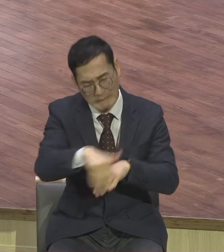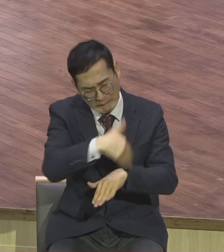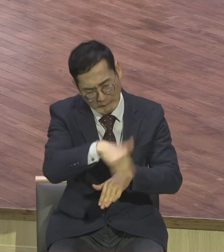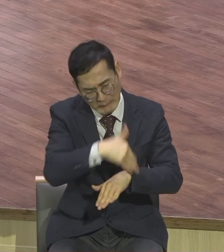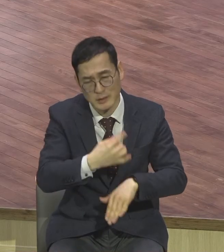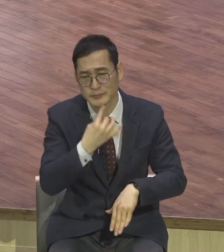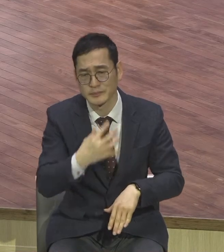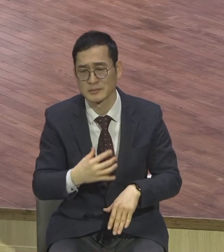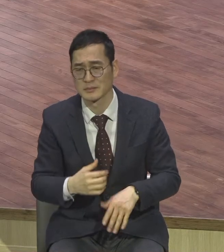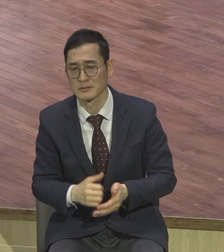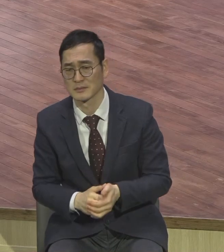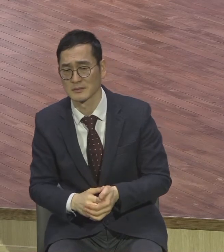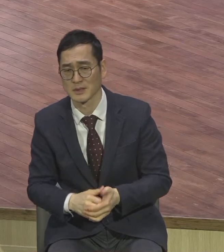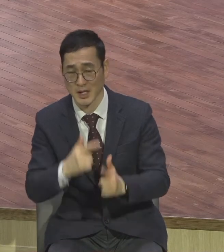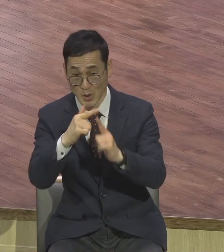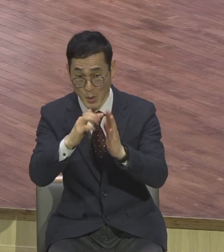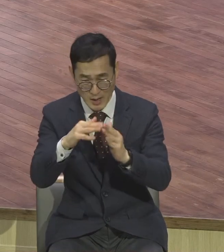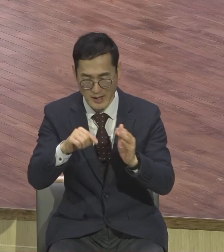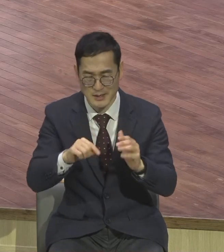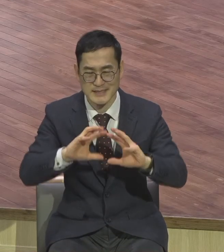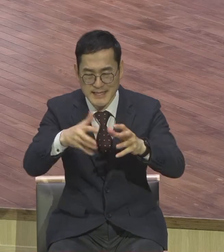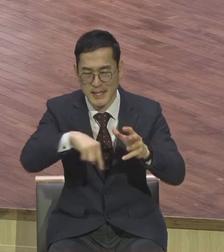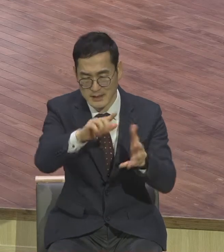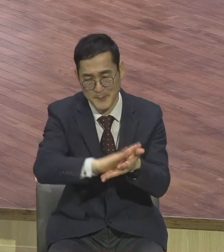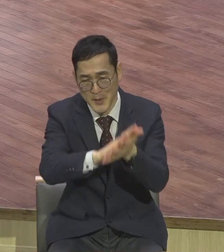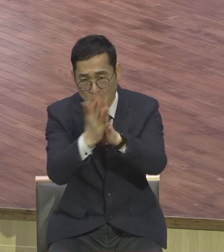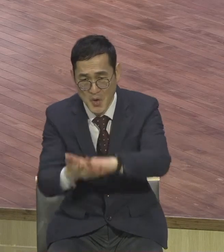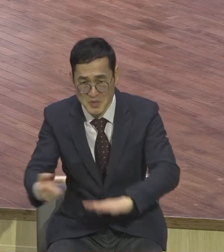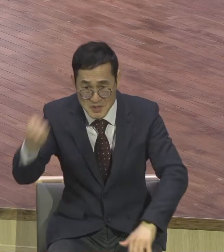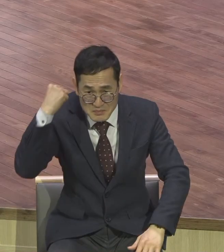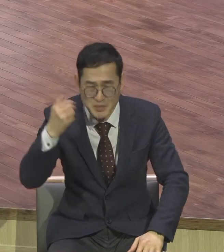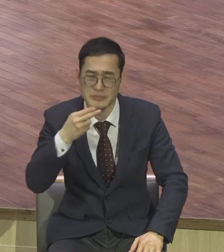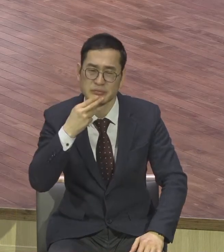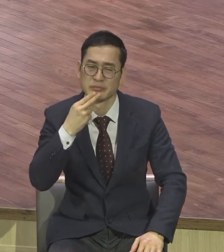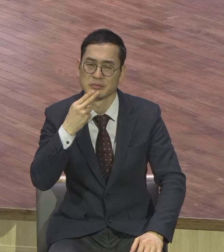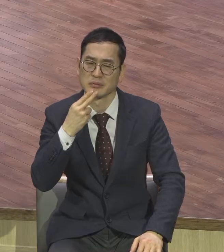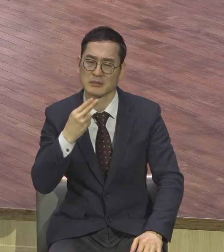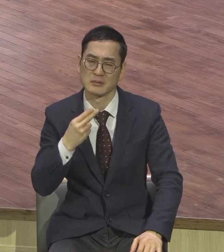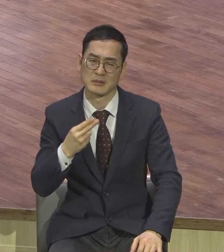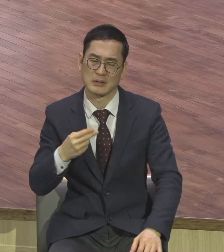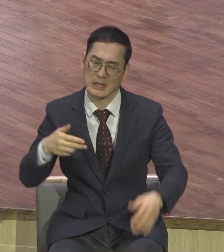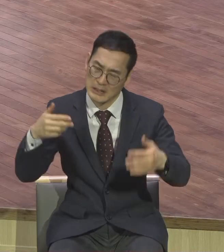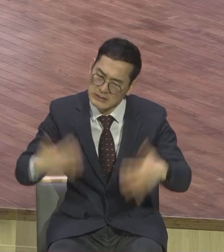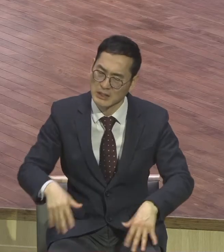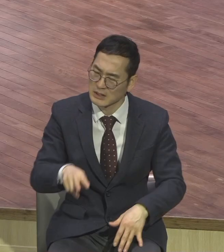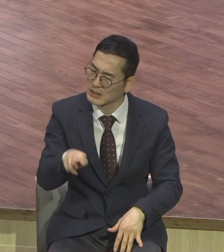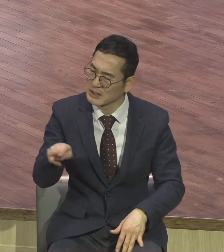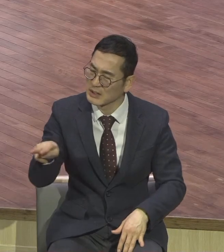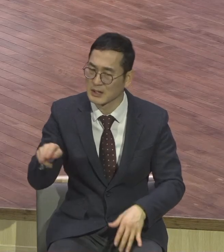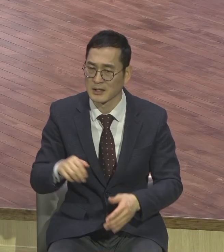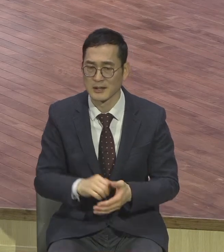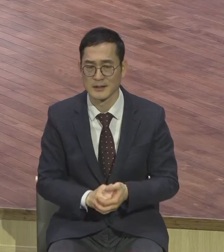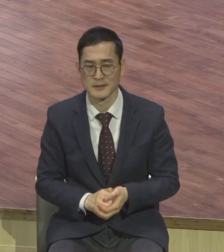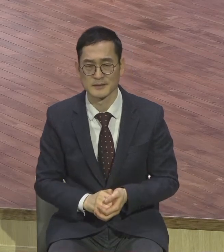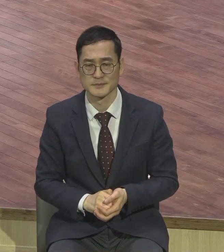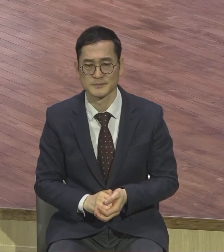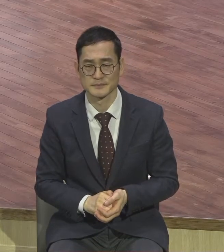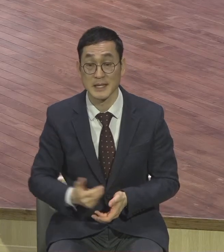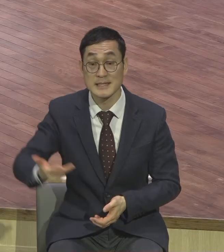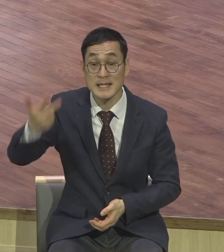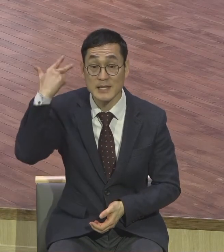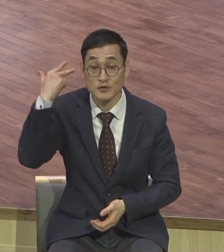현장 변화시길 주도자입니까? 여러분 지난주 설교 제목만 가지고 여러분 묵상해보세요.